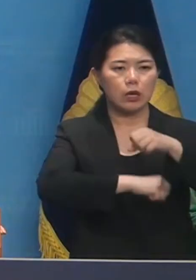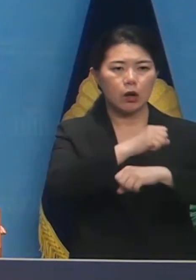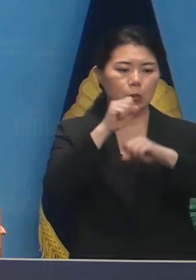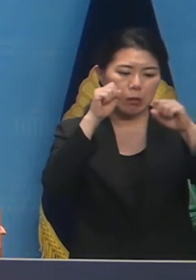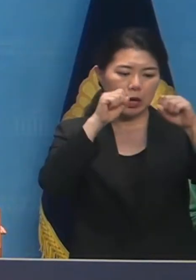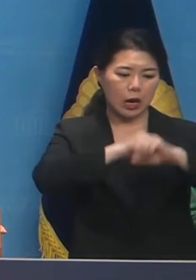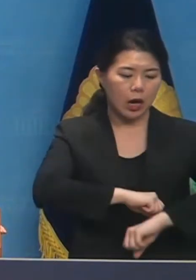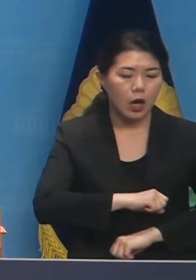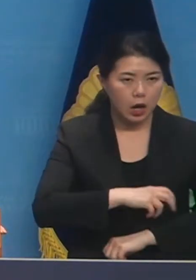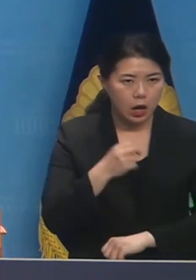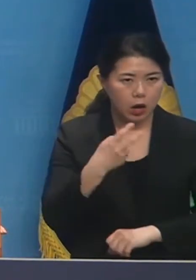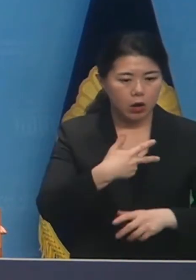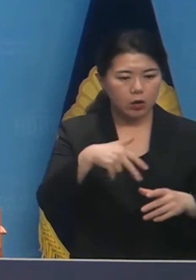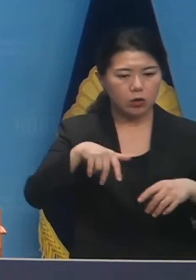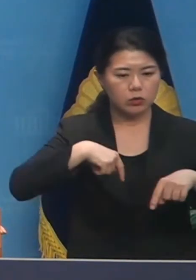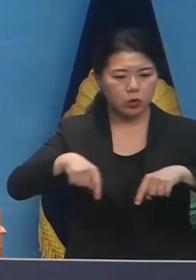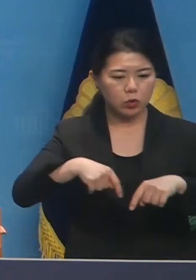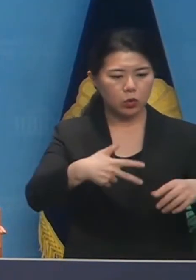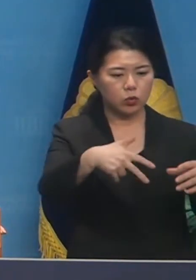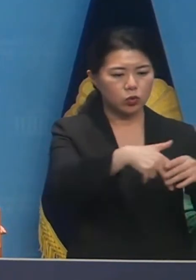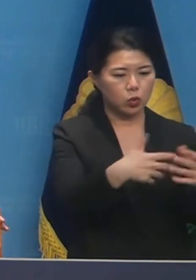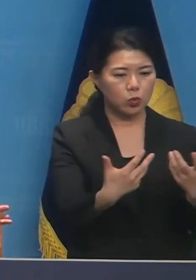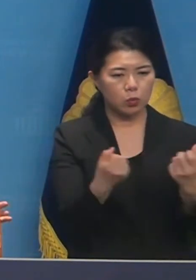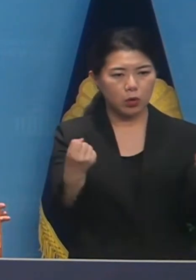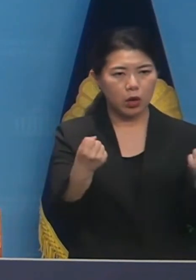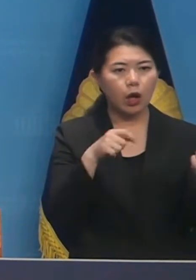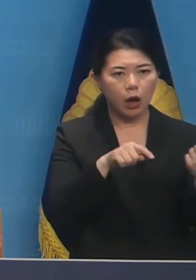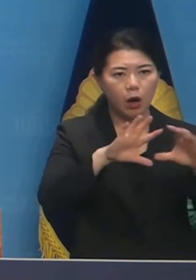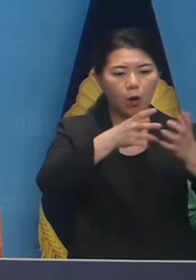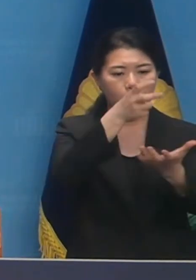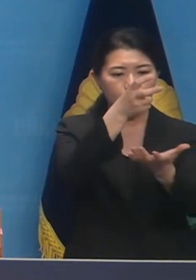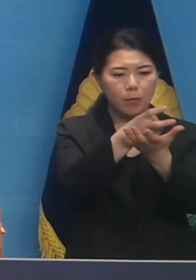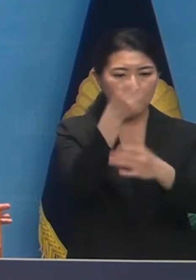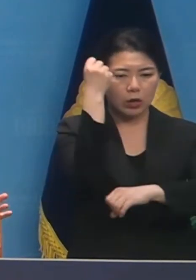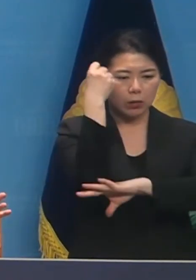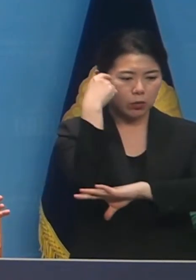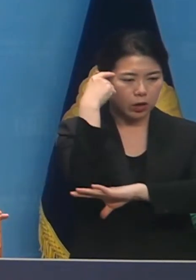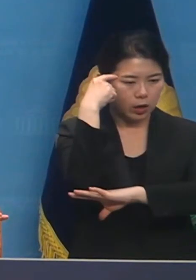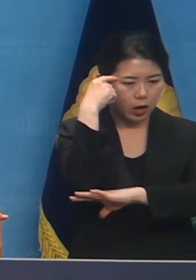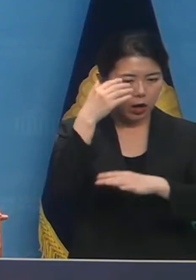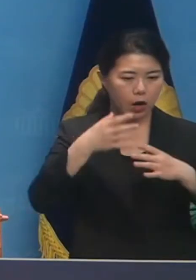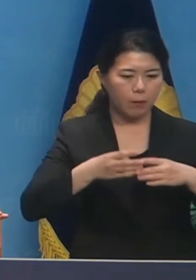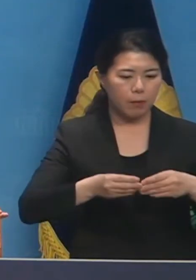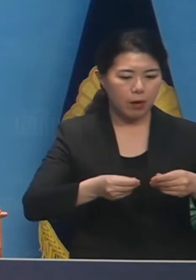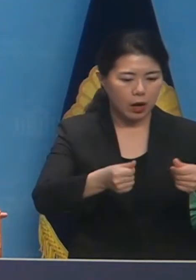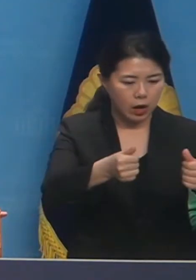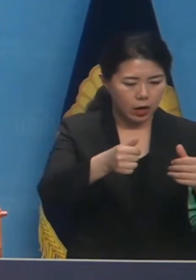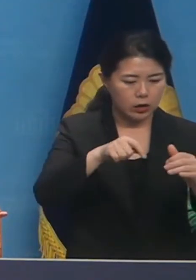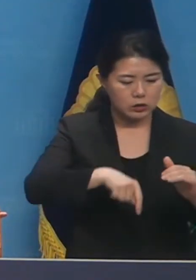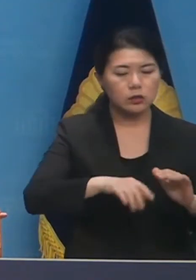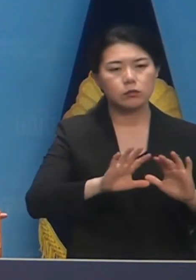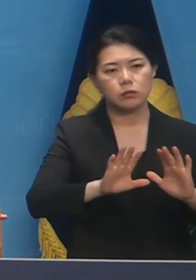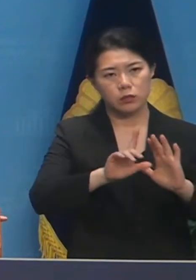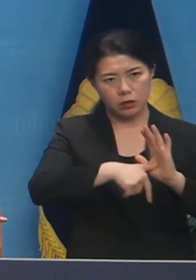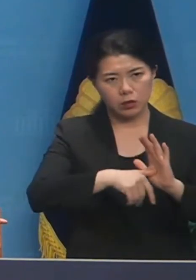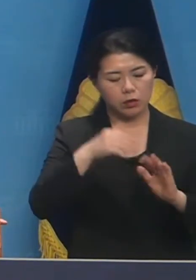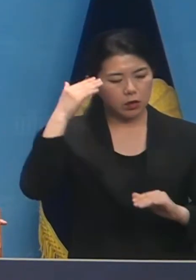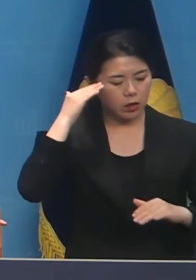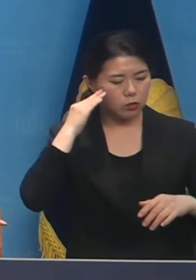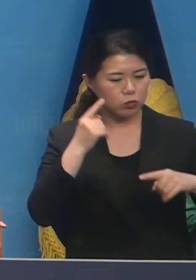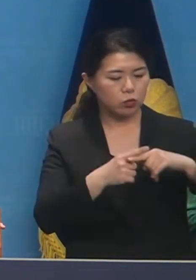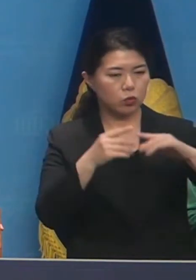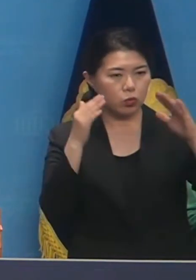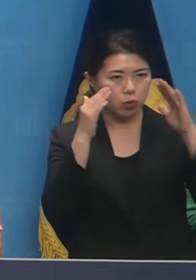무너지고 종교 분리라는 율법, 헌법의 기본 정신이 짓밟히는 현실 앞에서 우리